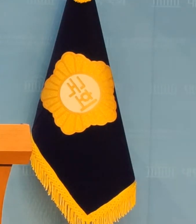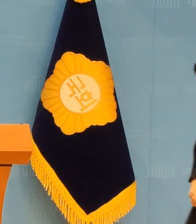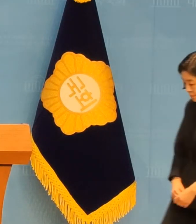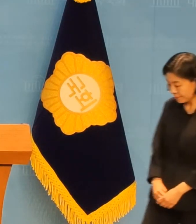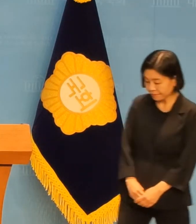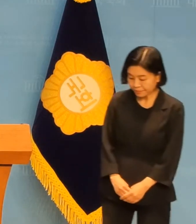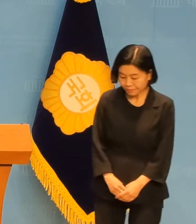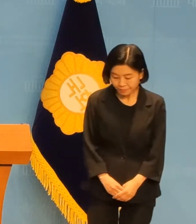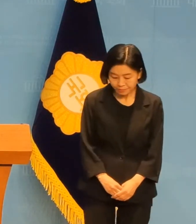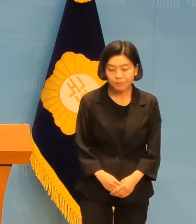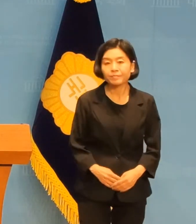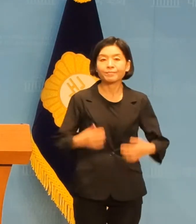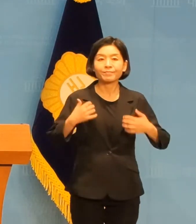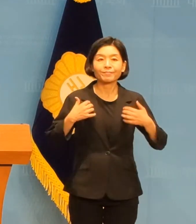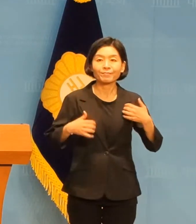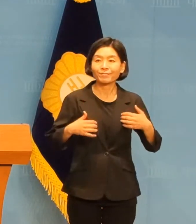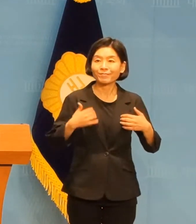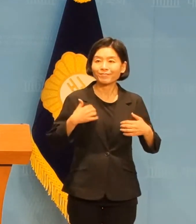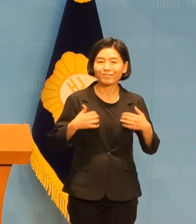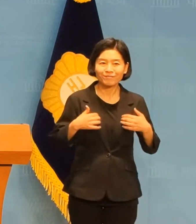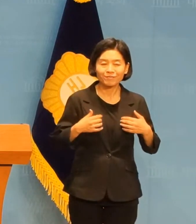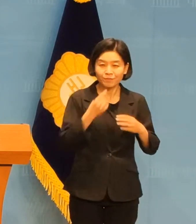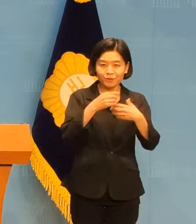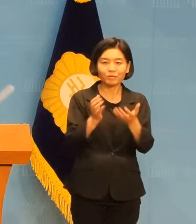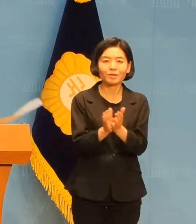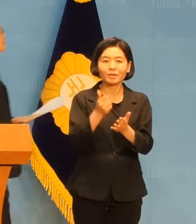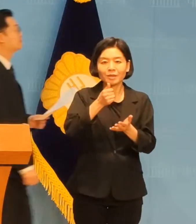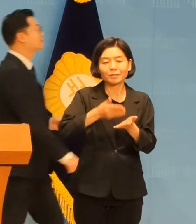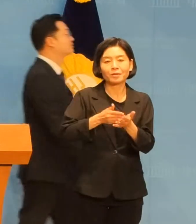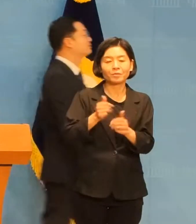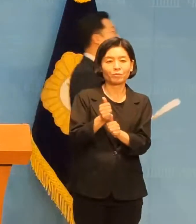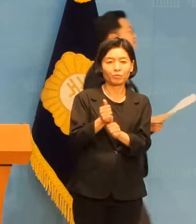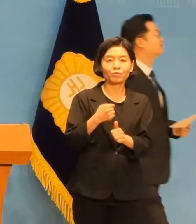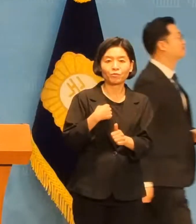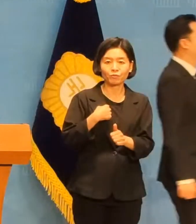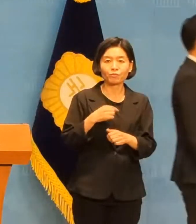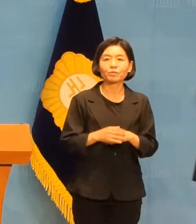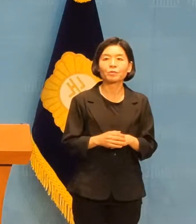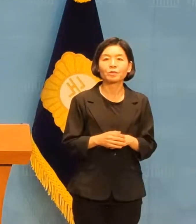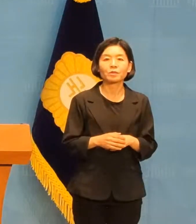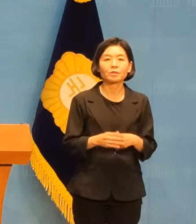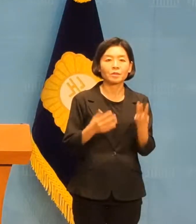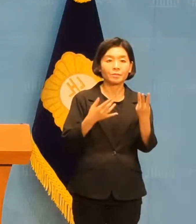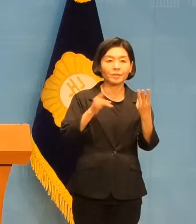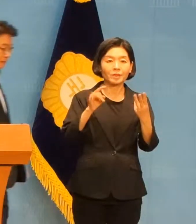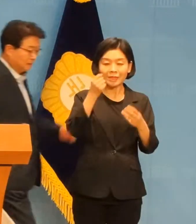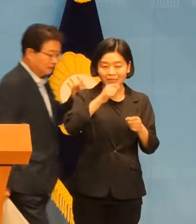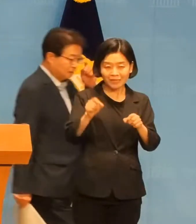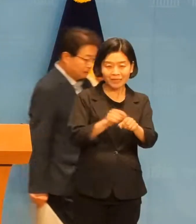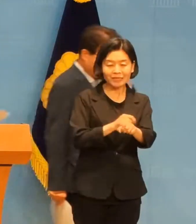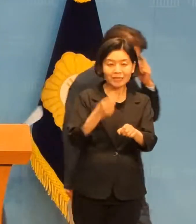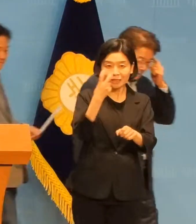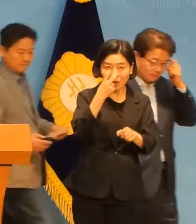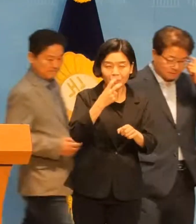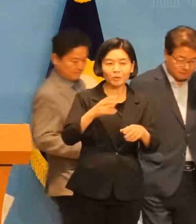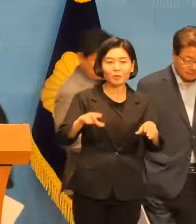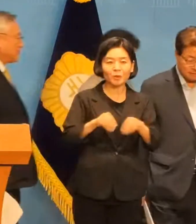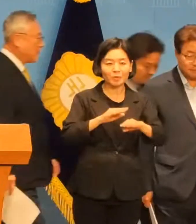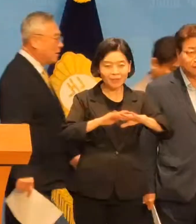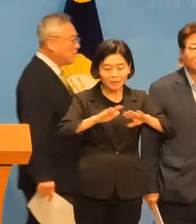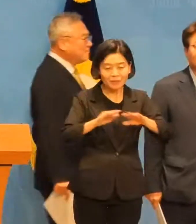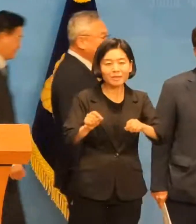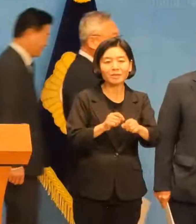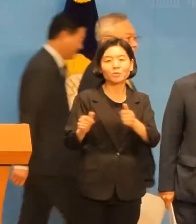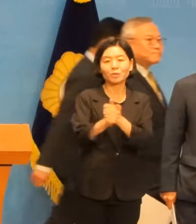네, 반갑습니다. 더불어민주당 부대변인이자 3대 특검 종합대응 특위 대변인을 맡고